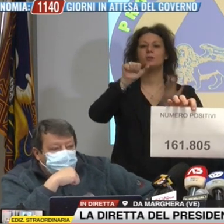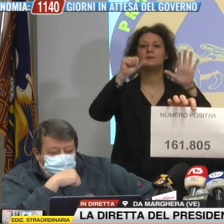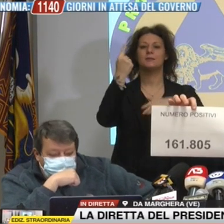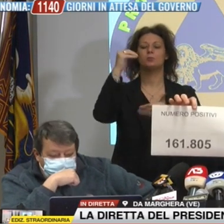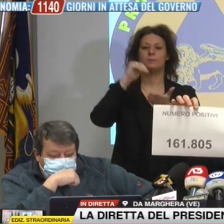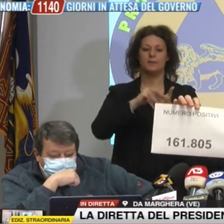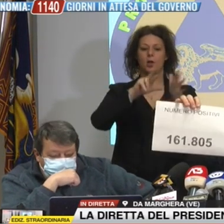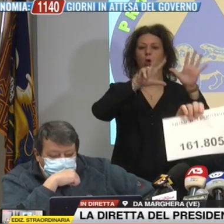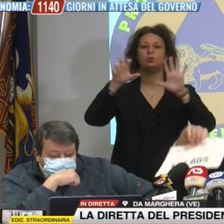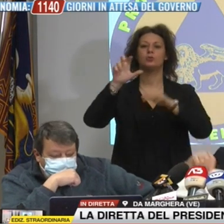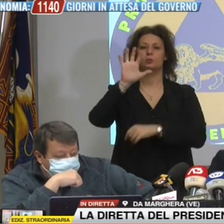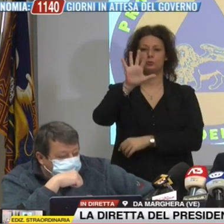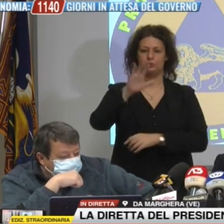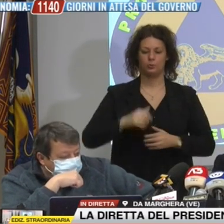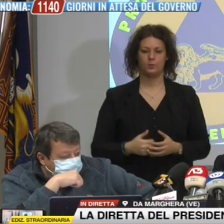161.805.